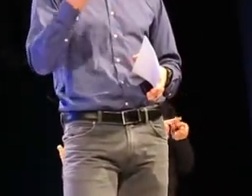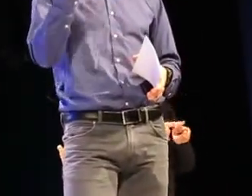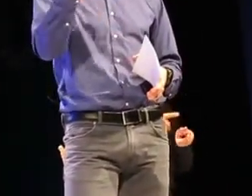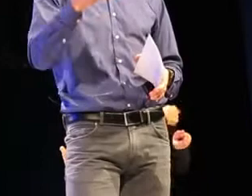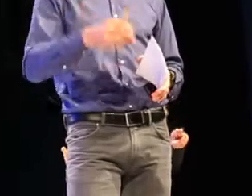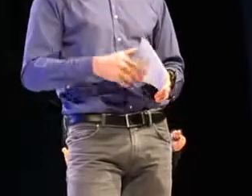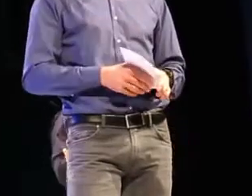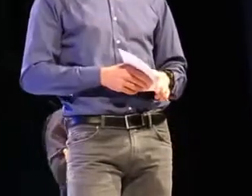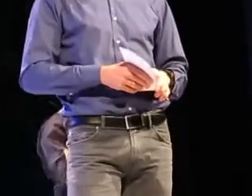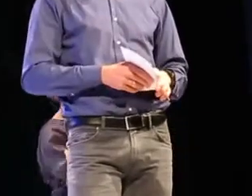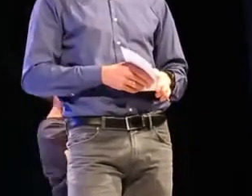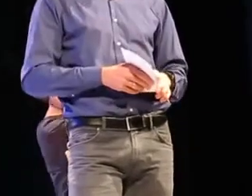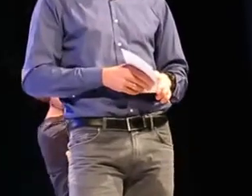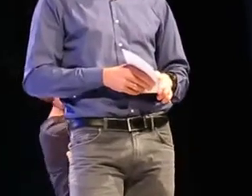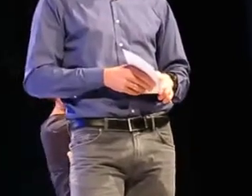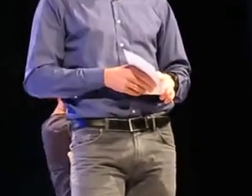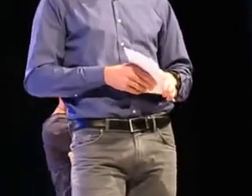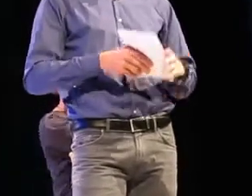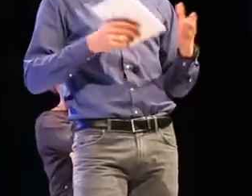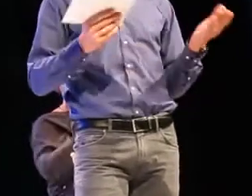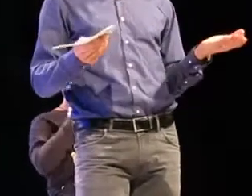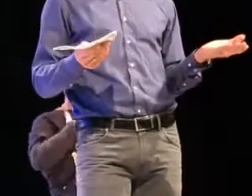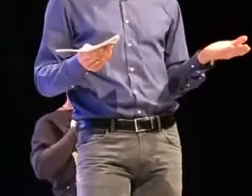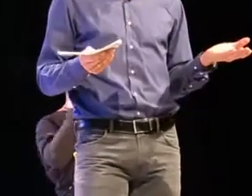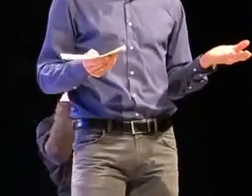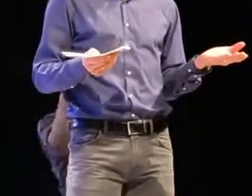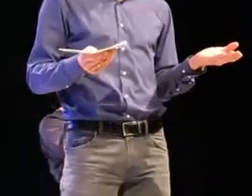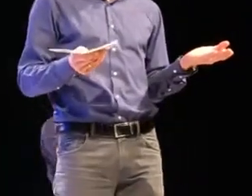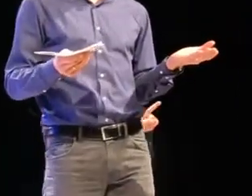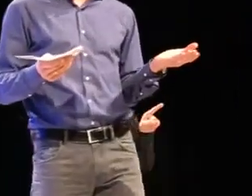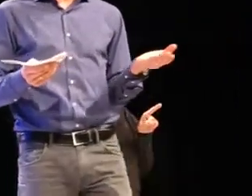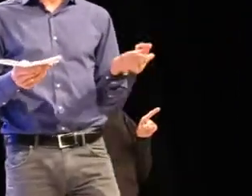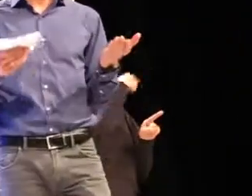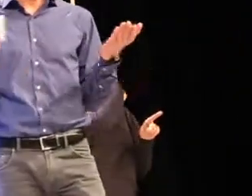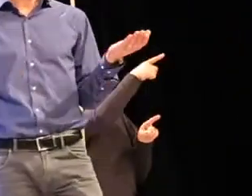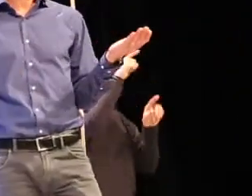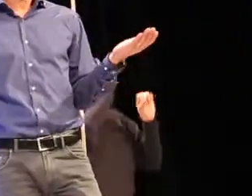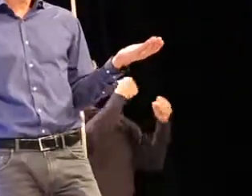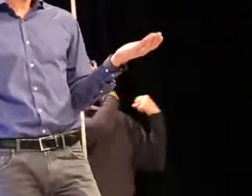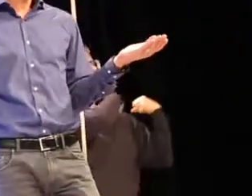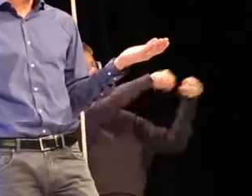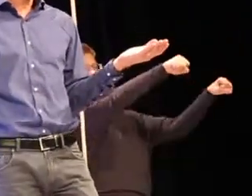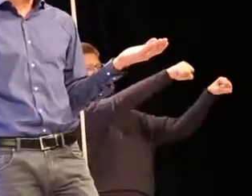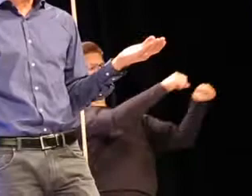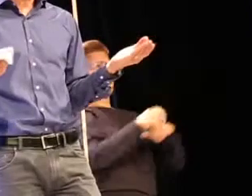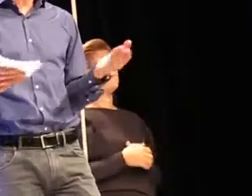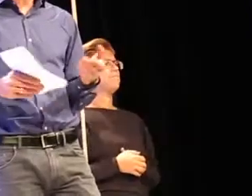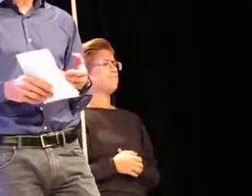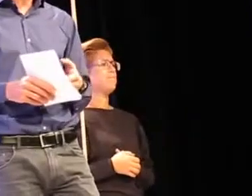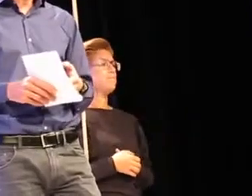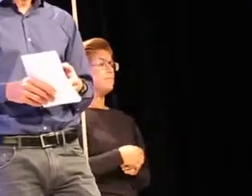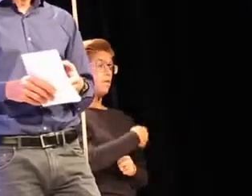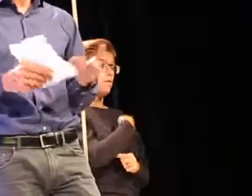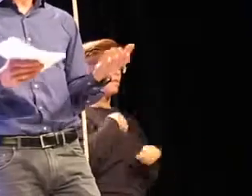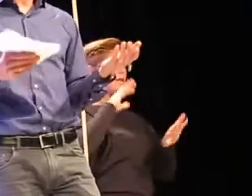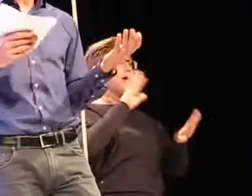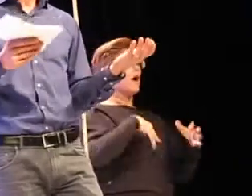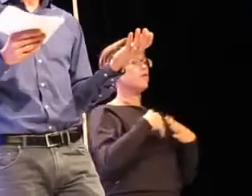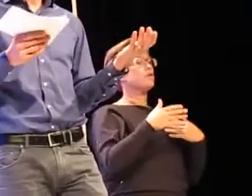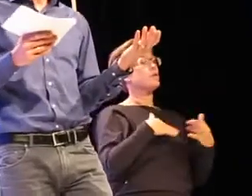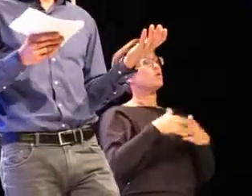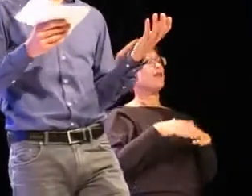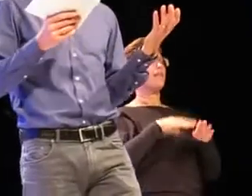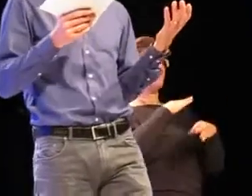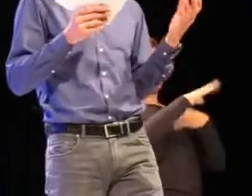Ni har ett mandat att agera. Vi har i vetenskapet gett det här stödet genom att ta fram ett Earth Statement som är, tycker